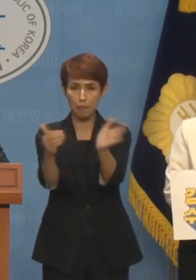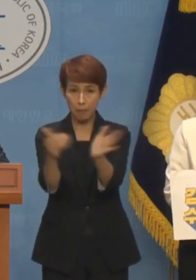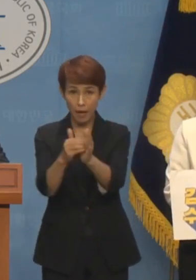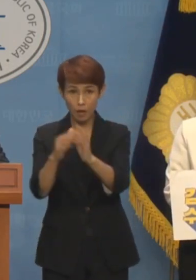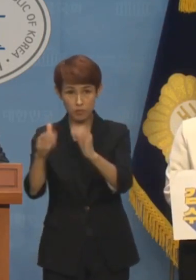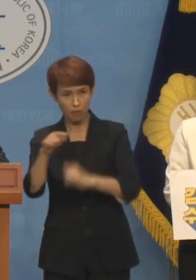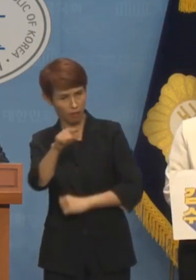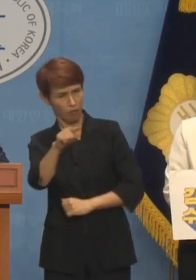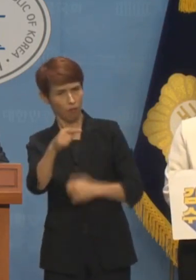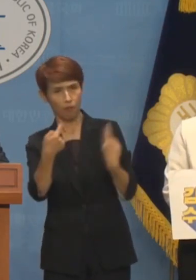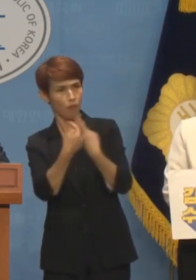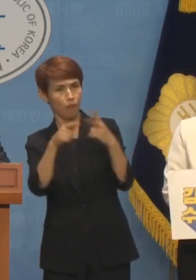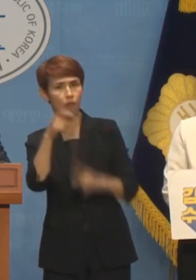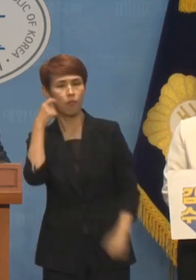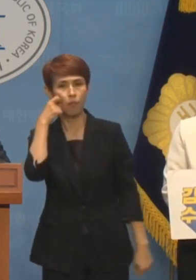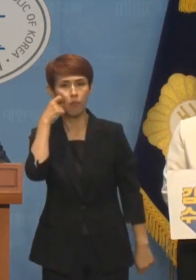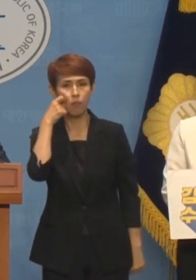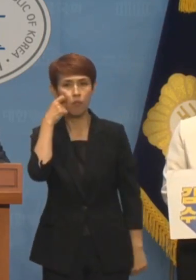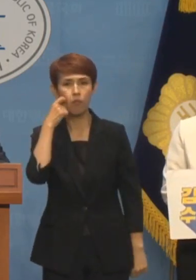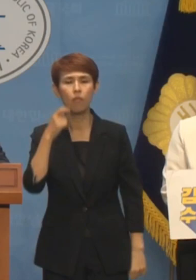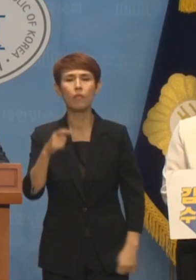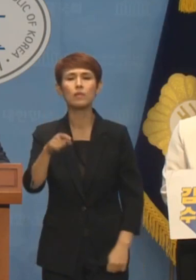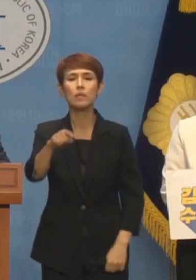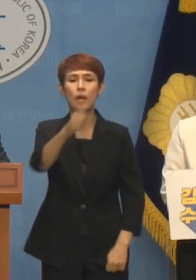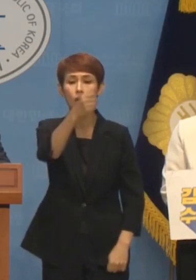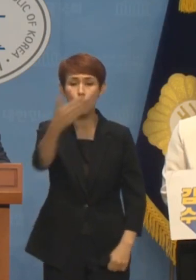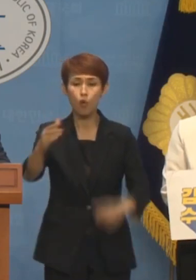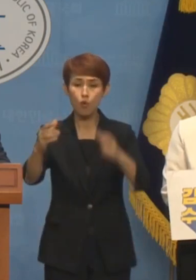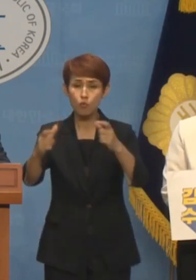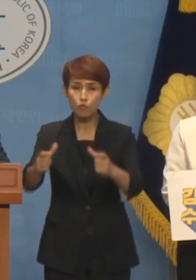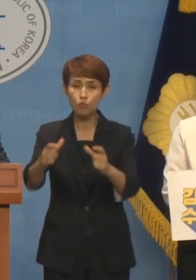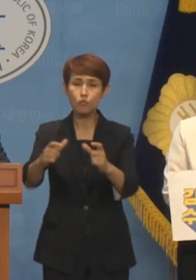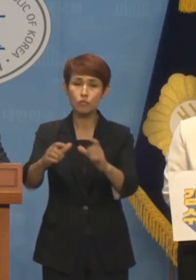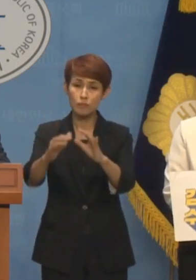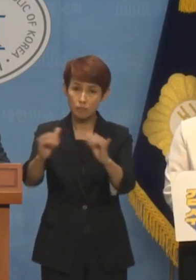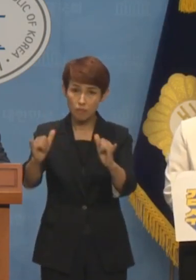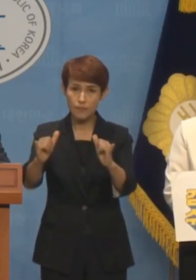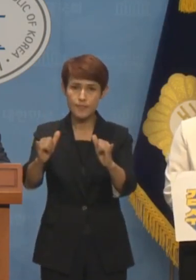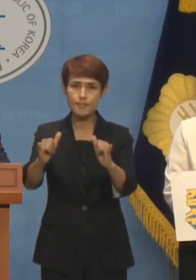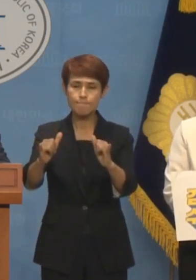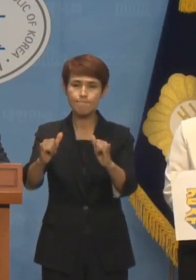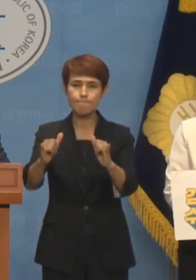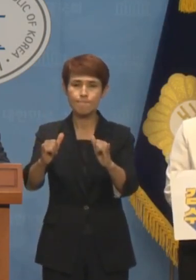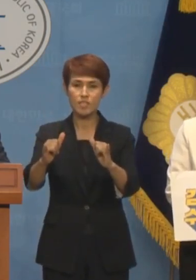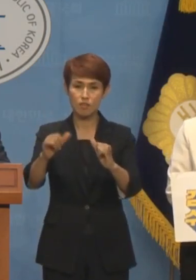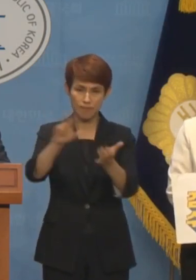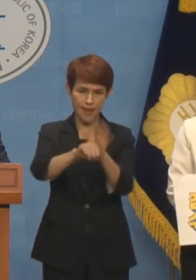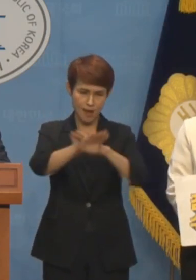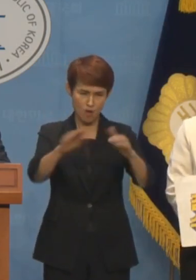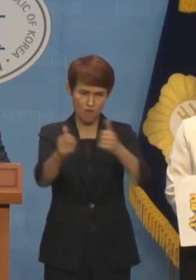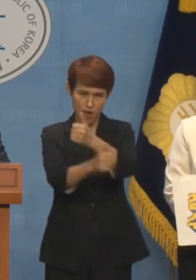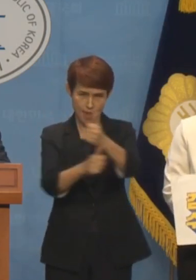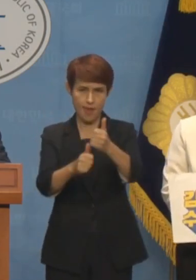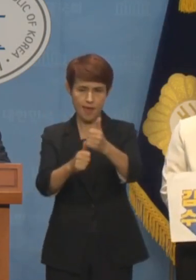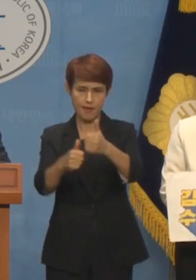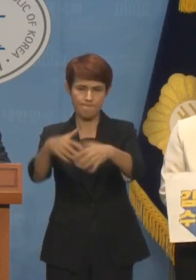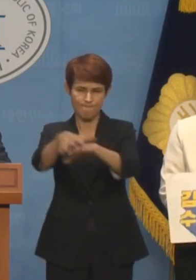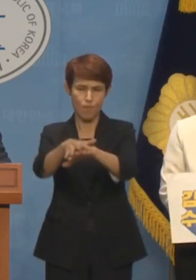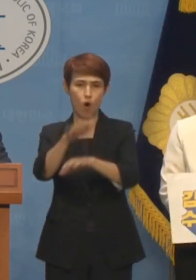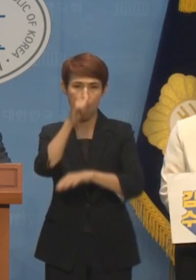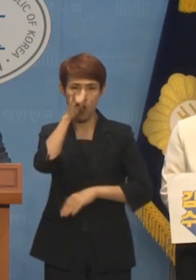없습니다. 양평 군민들은 범국민 대책위원회를 출범시켜 정부를 규탄하고